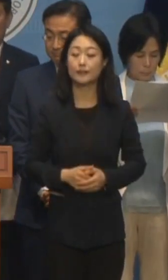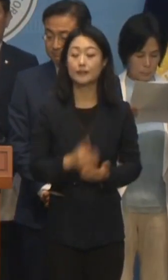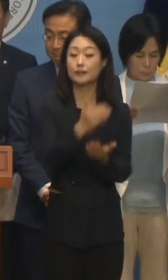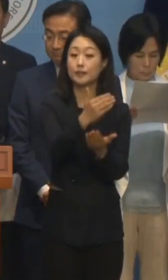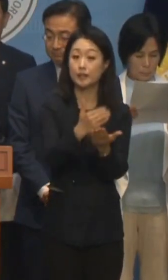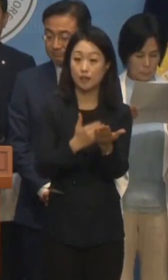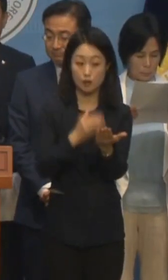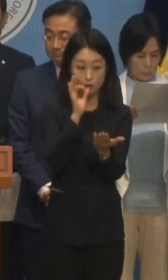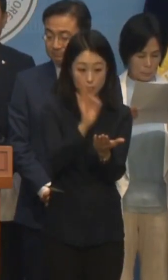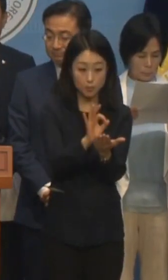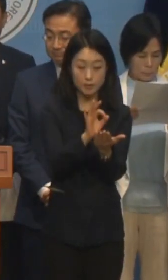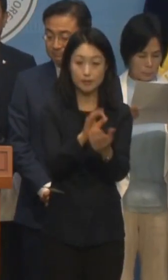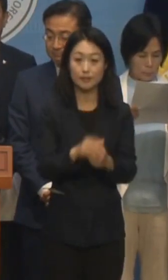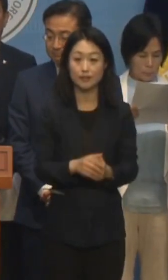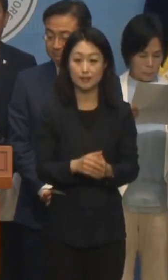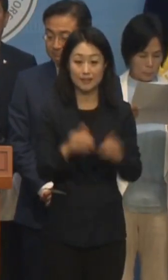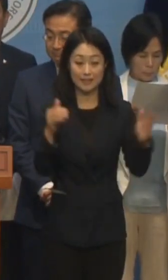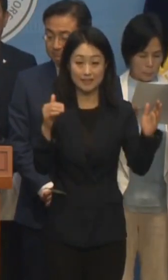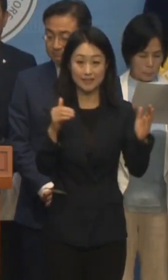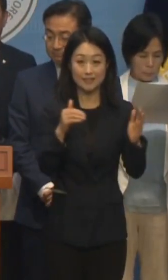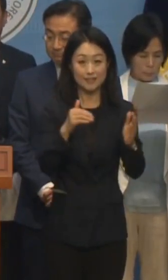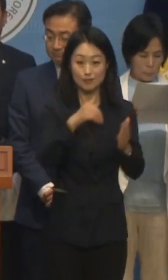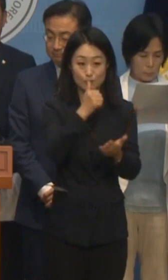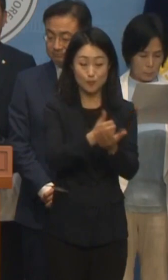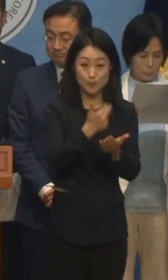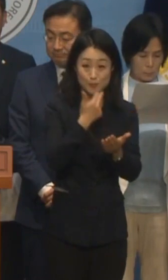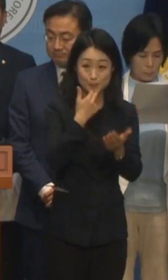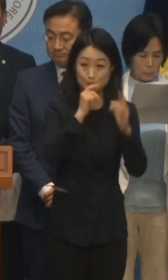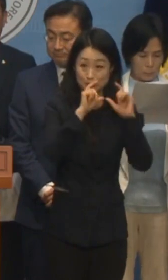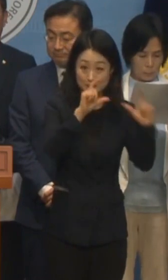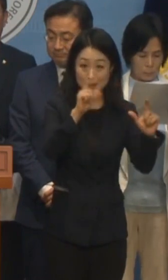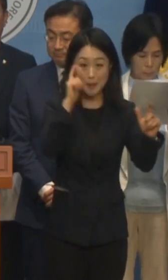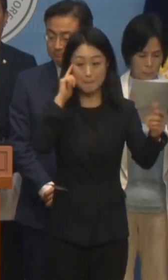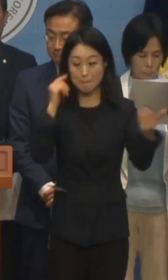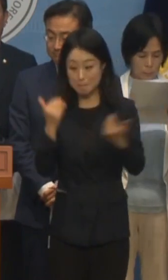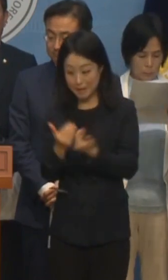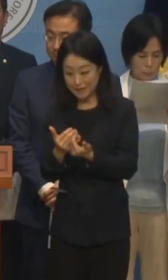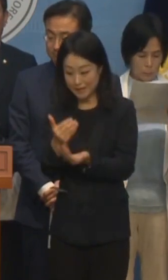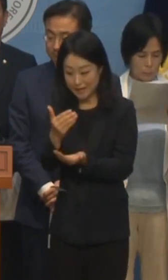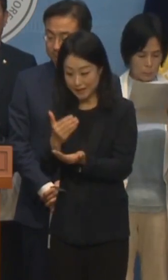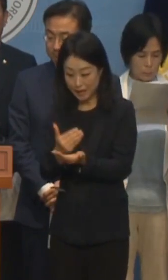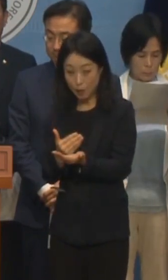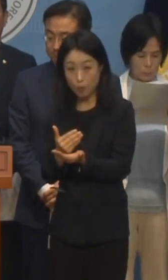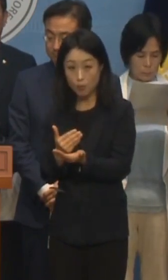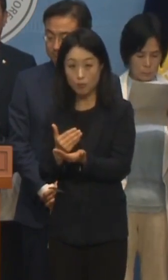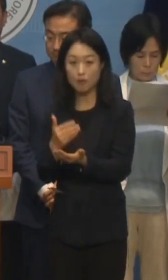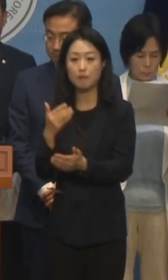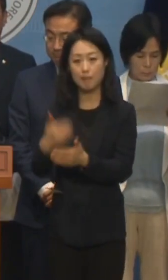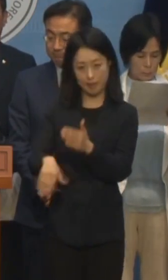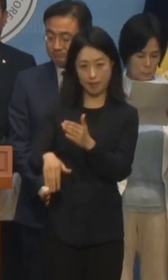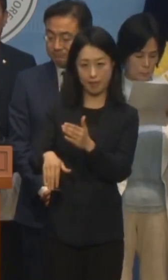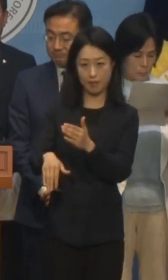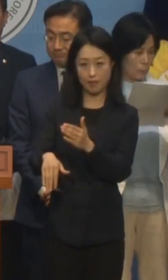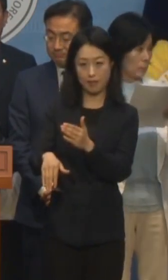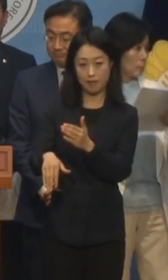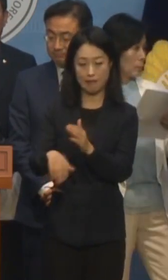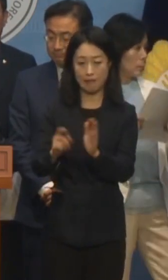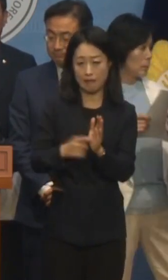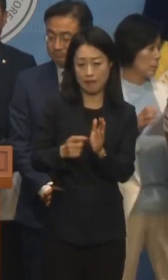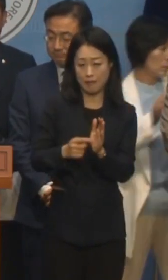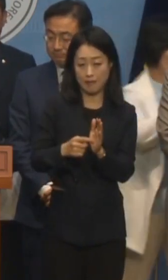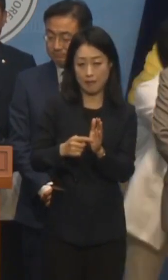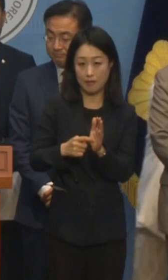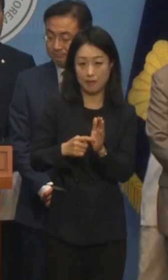의결서는 종결 반대 위원들의 주장과 입장이 제대로 반영되지 않은 사실상